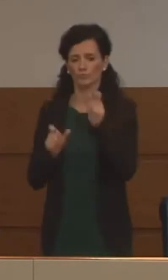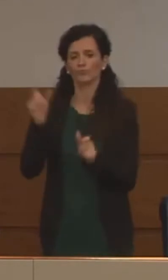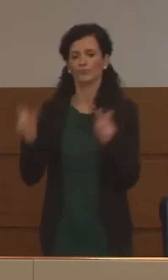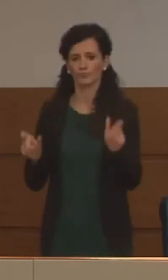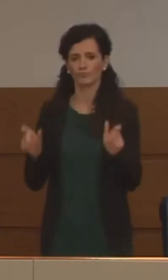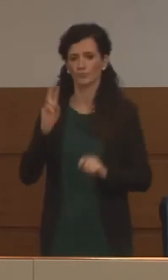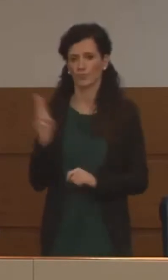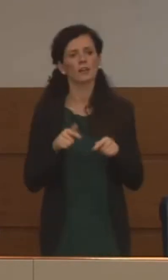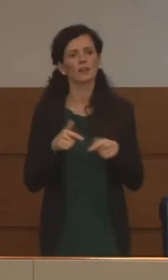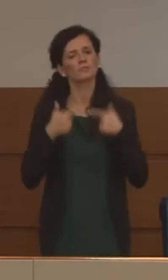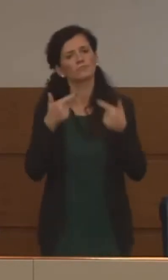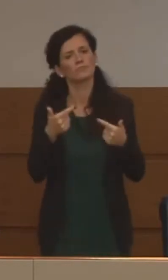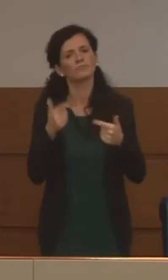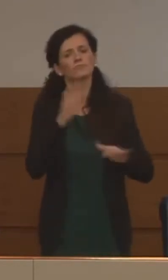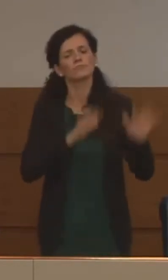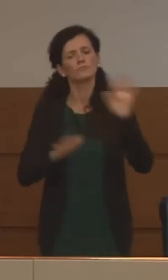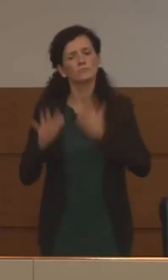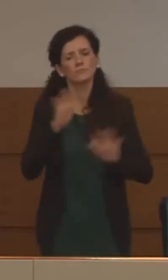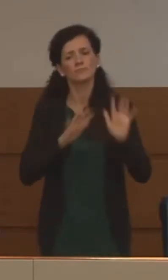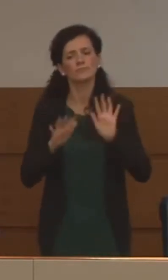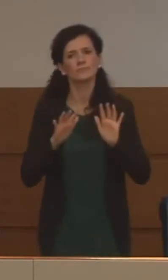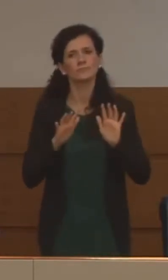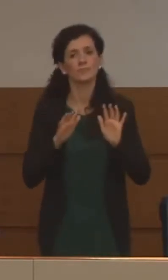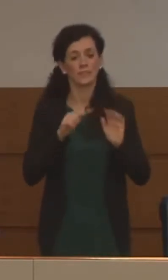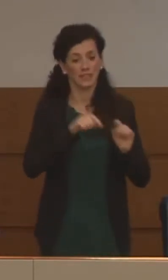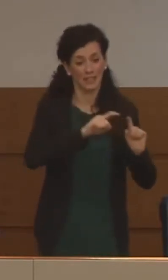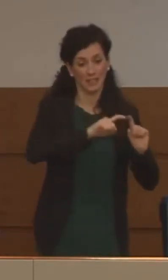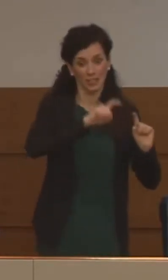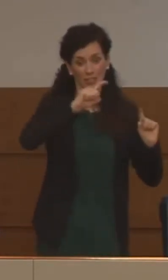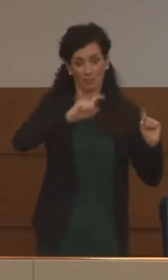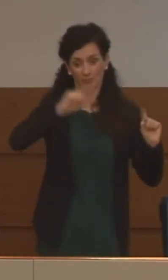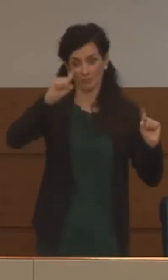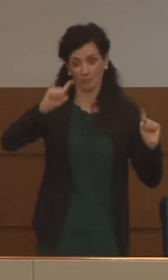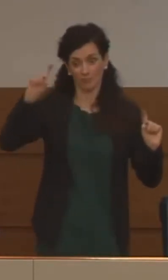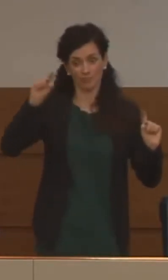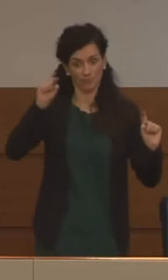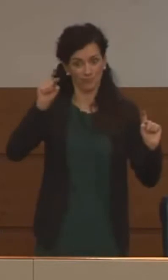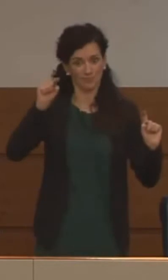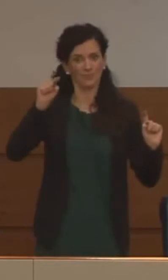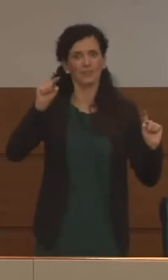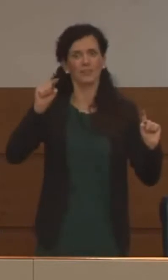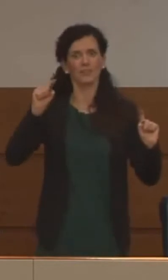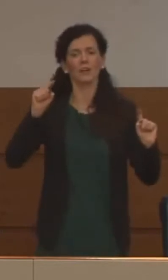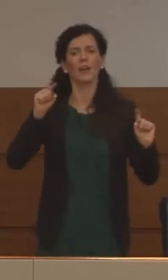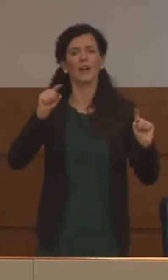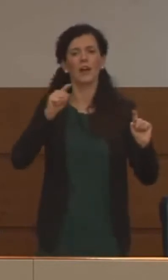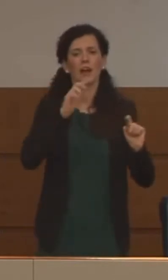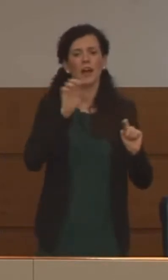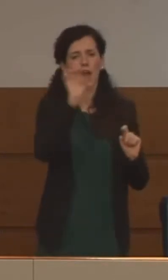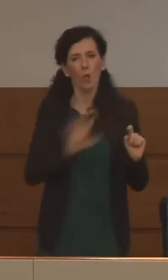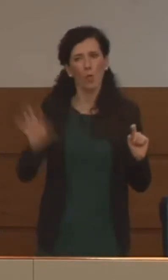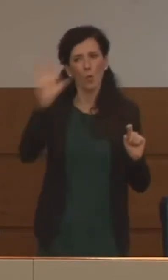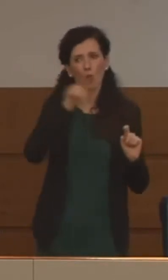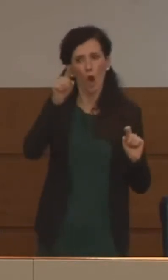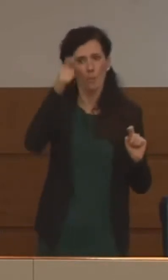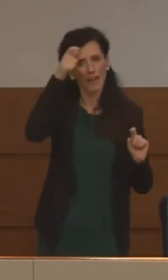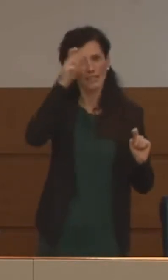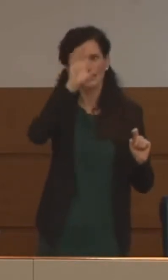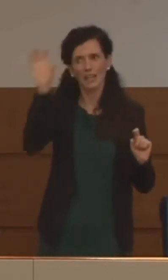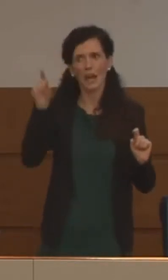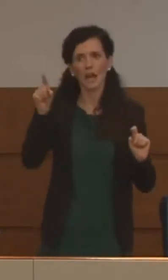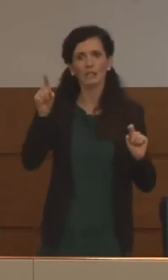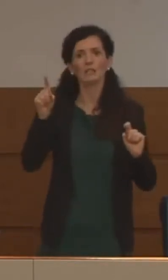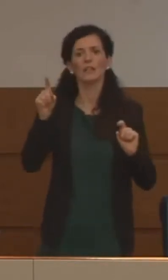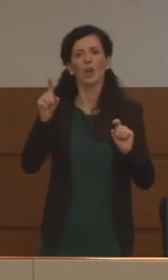paese beneficiano anche Proprio in virtù l'Europa, di che questa seppur curva in altri ritardo paesi si sta europei muovendo. Per quanto stiano concerne adottando invece la Regione misure Puglia,